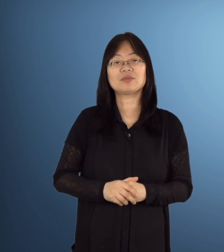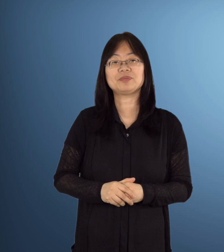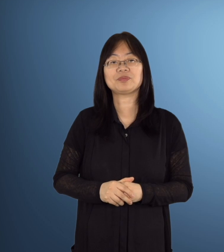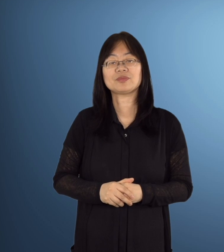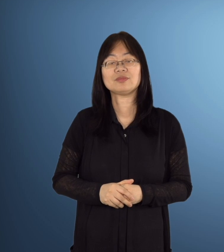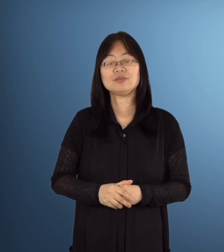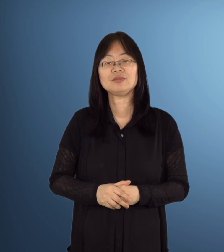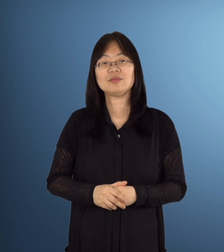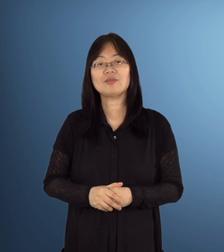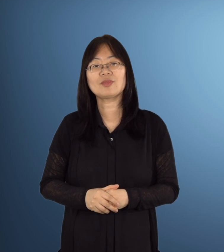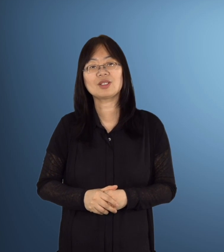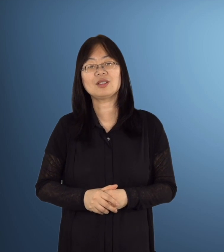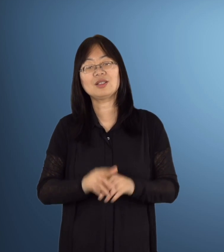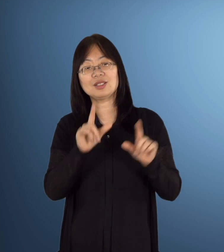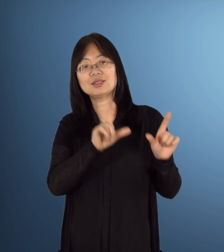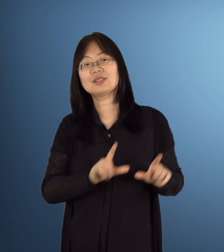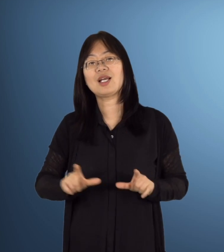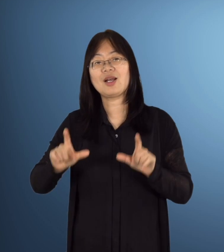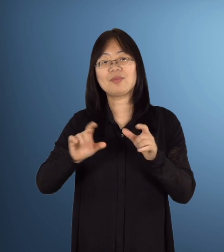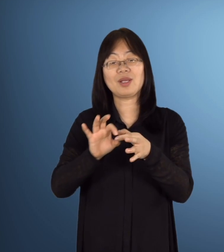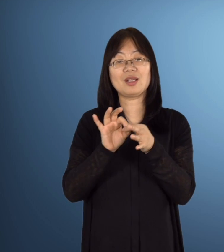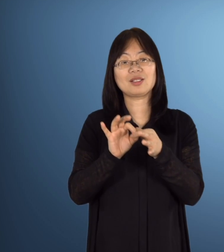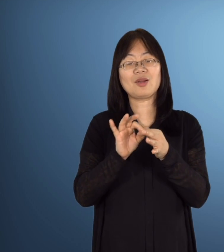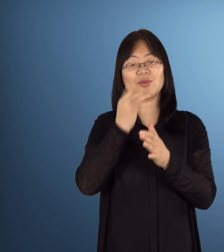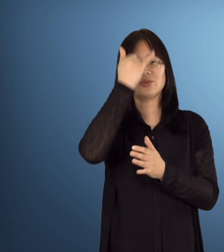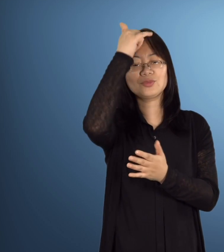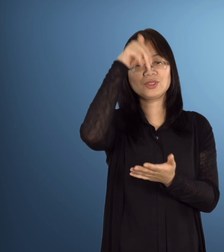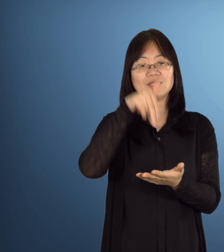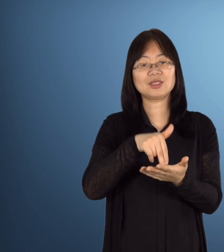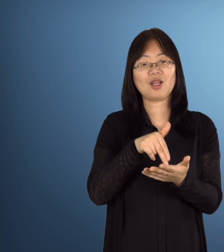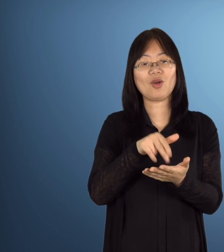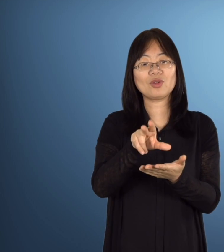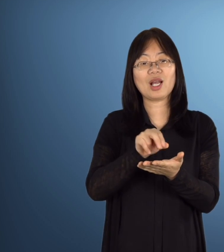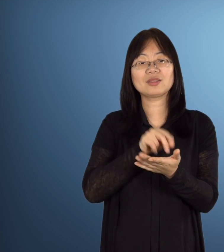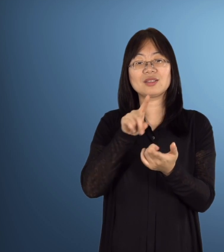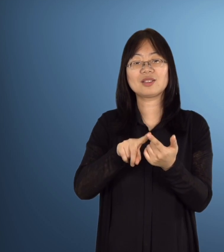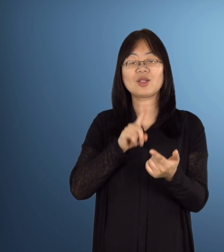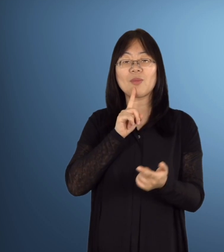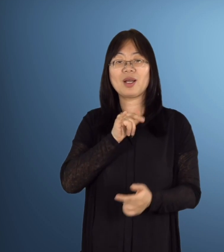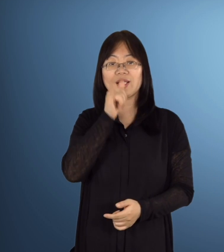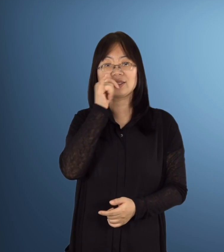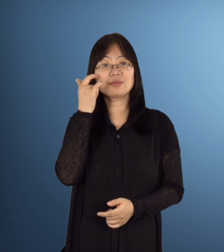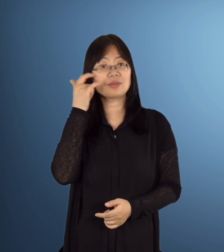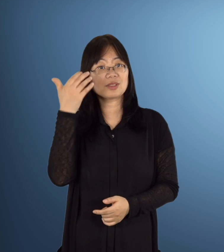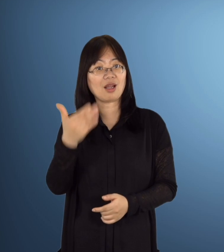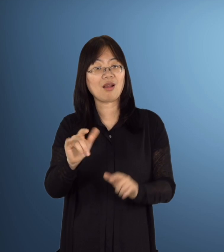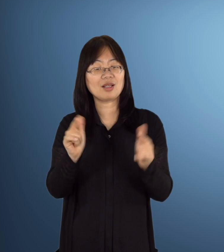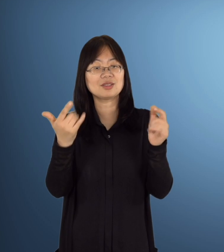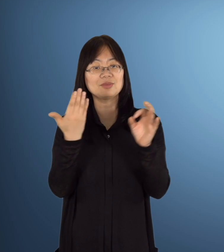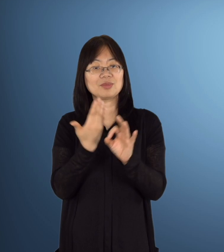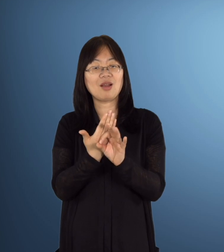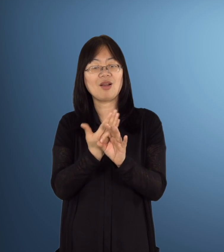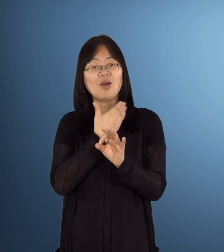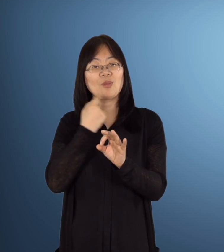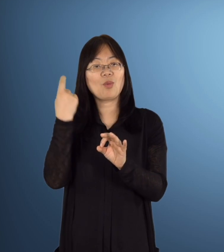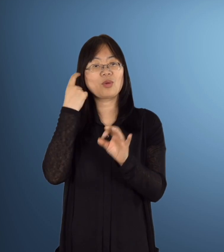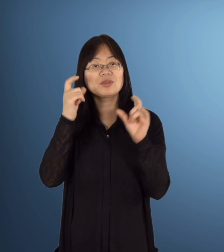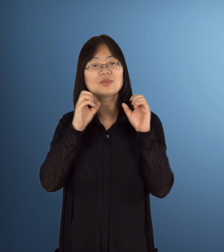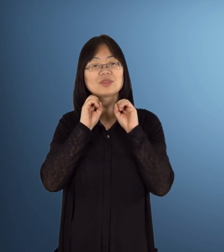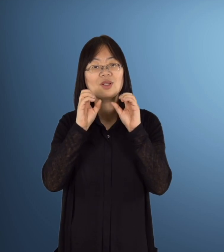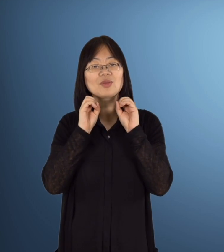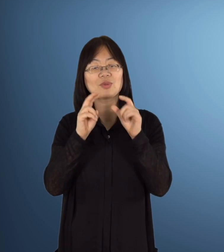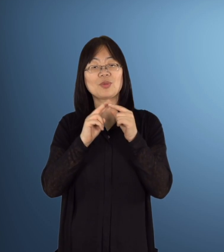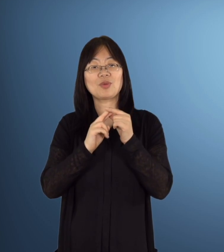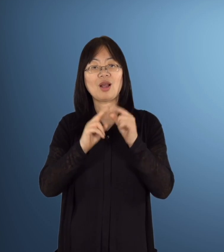이게 그러면 삶에 관한 윤리적 과제를 얘기하는 거냐, 아니면 복음